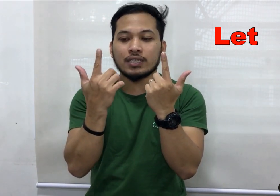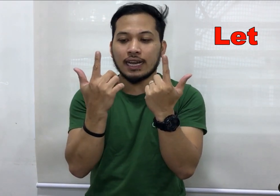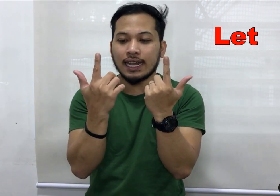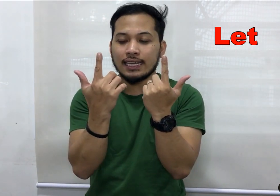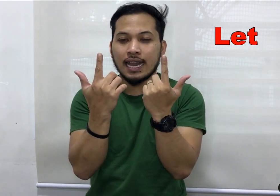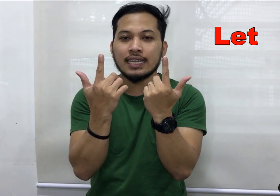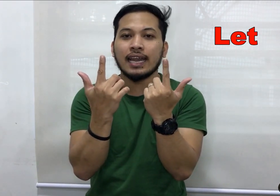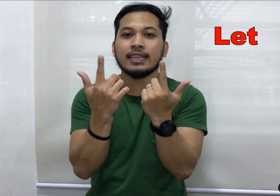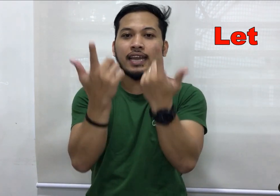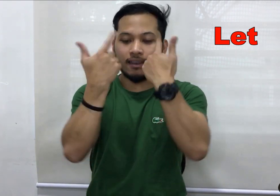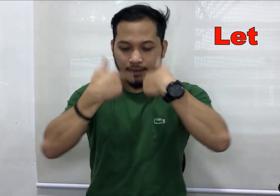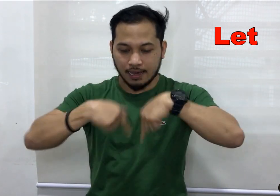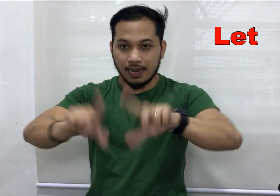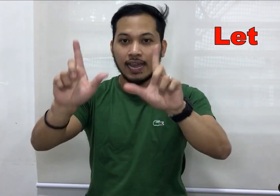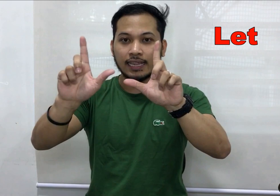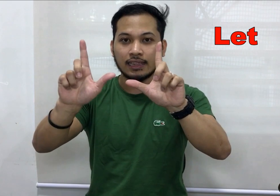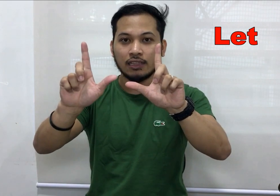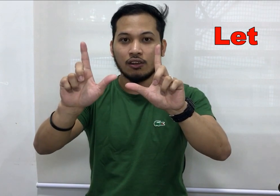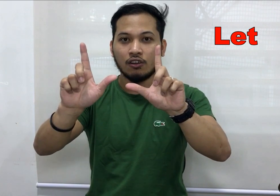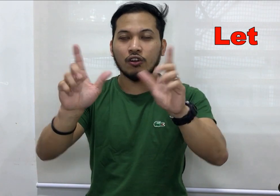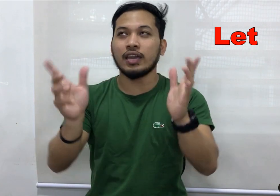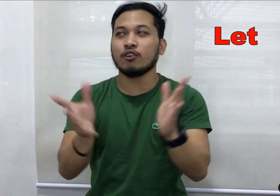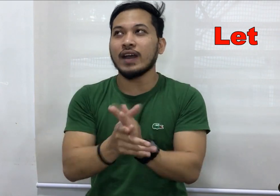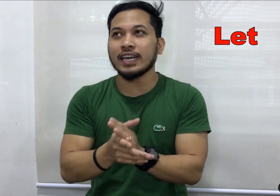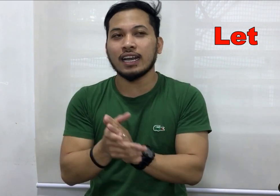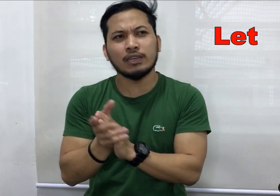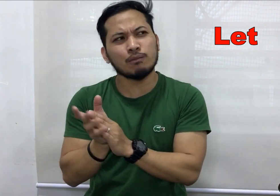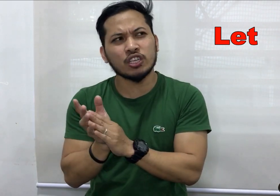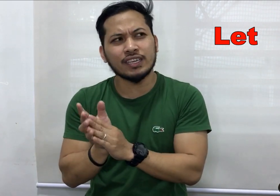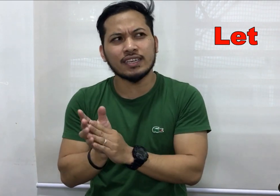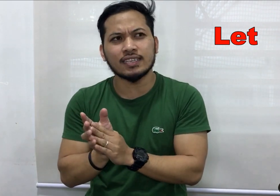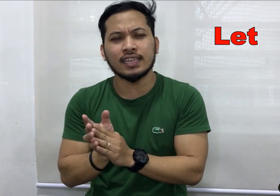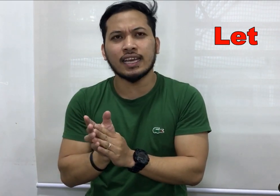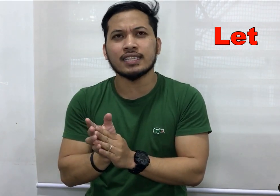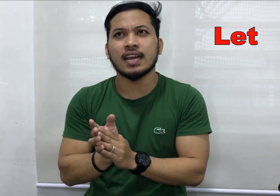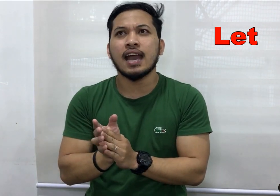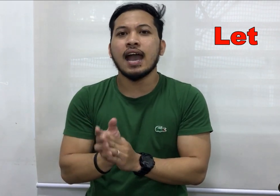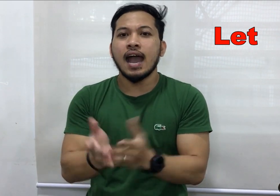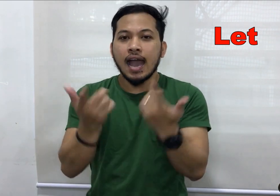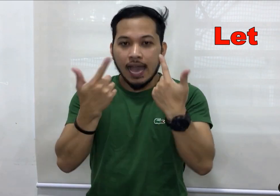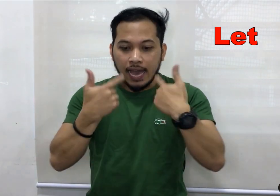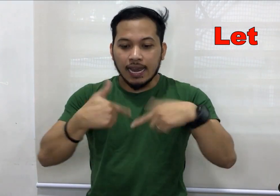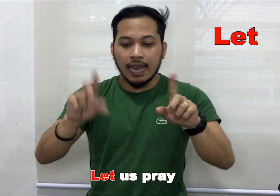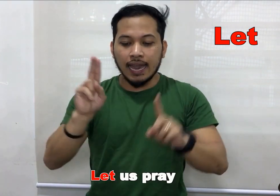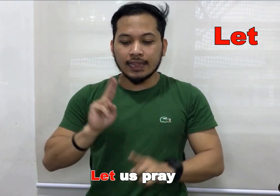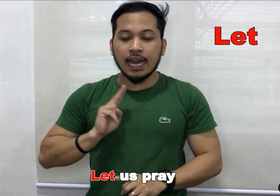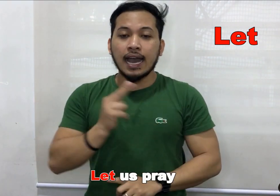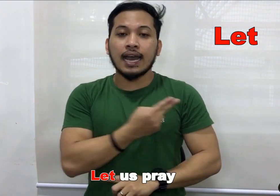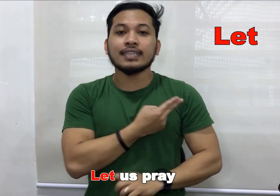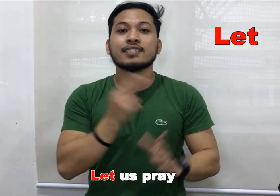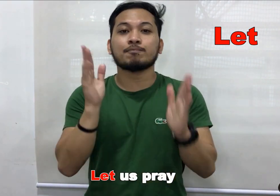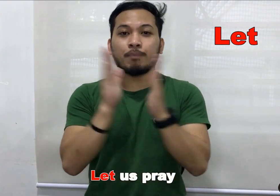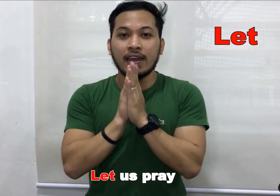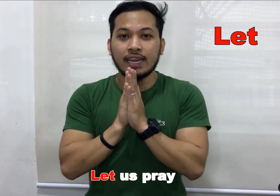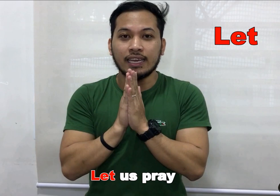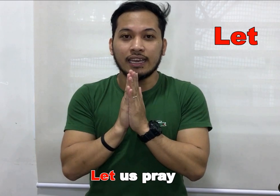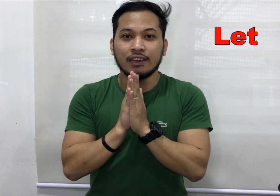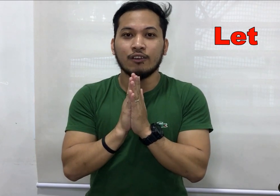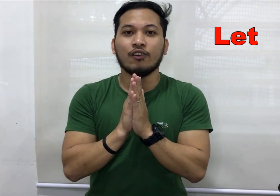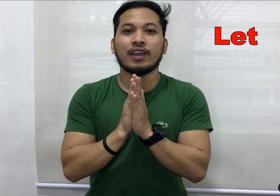tapos nakaganyan, and then let. Okay, kunwari, gagamitin mo siya sa isang sentence. Let us pray.